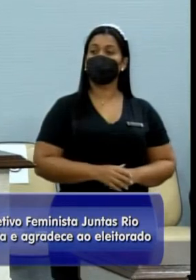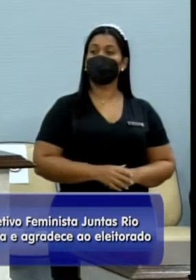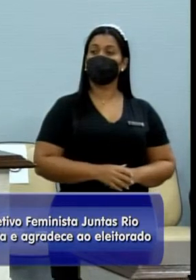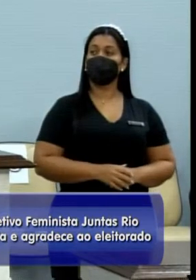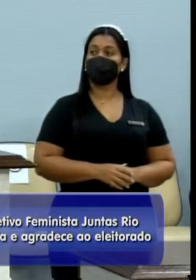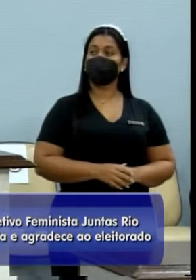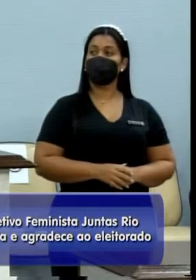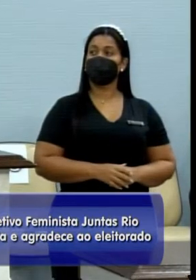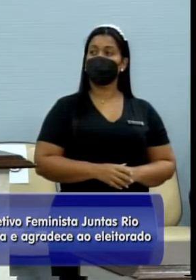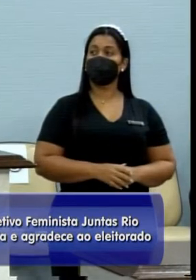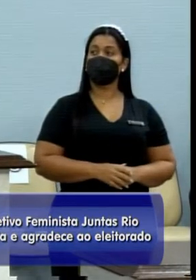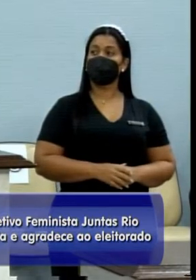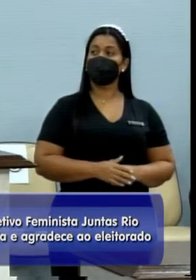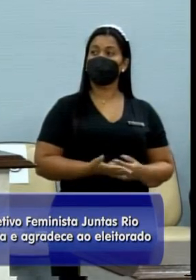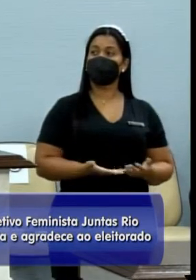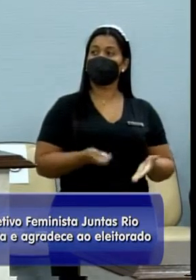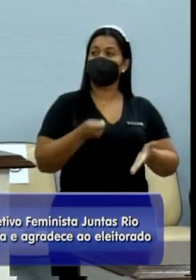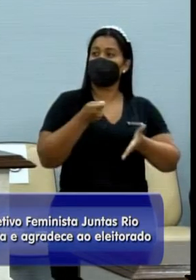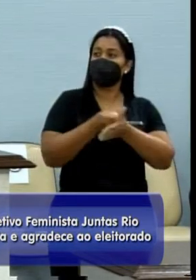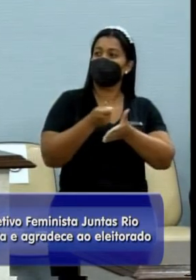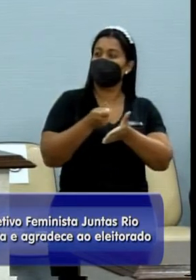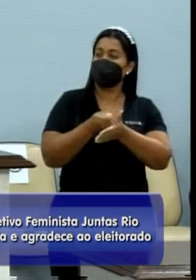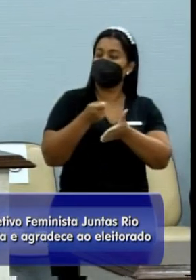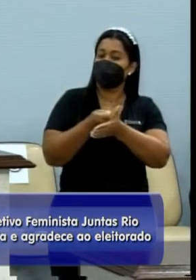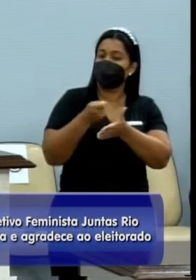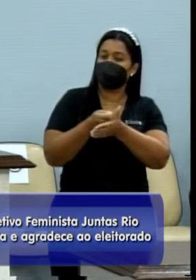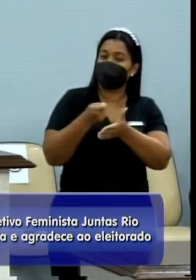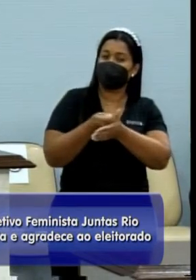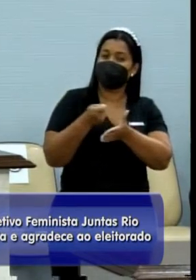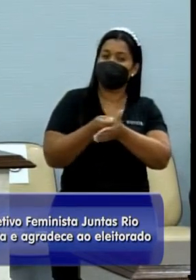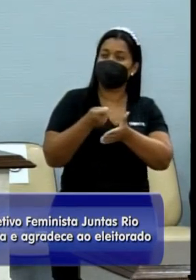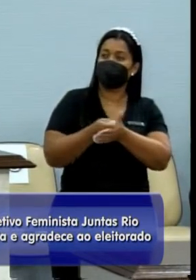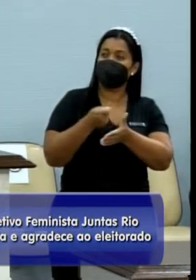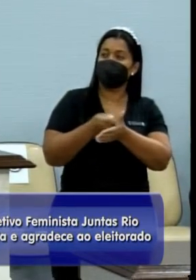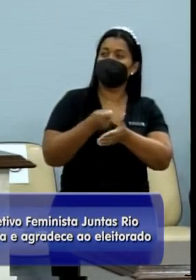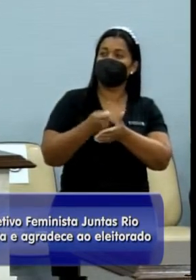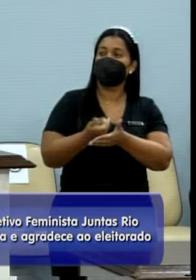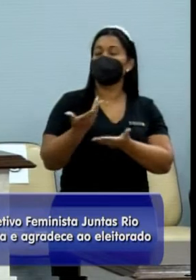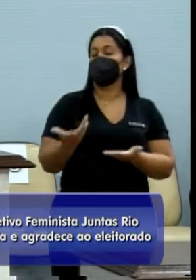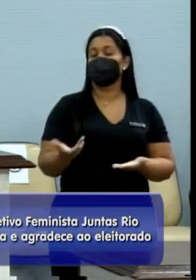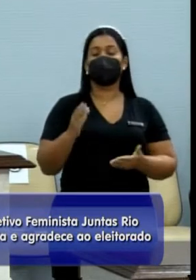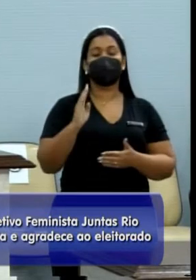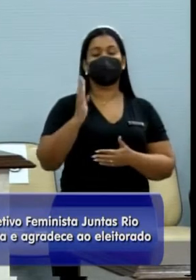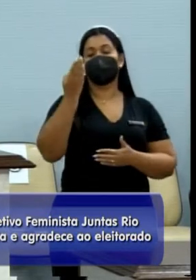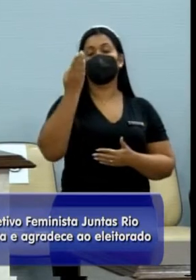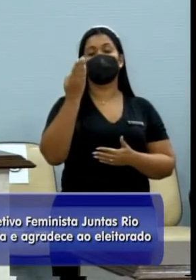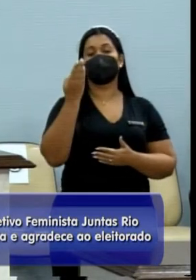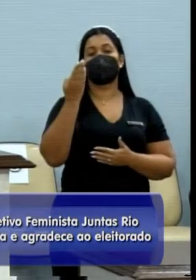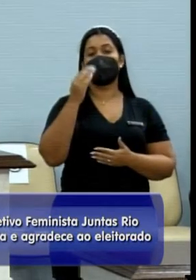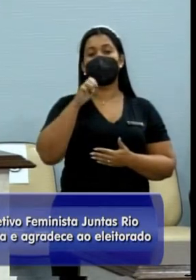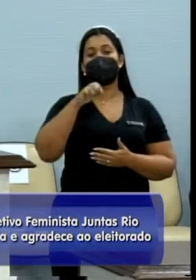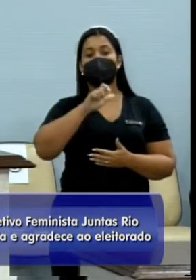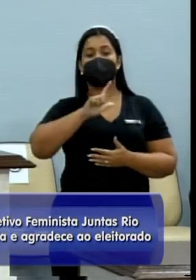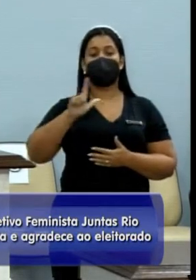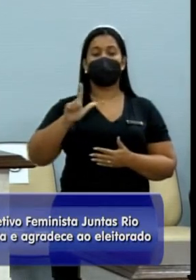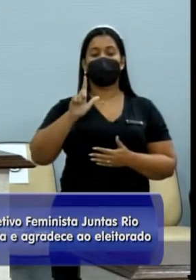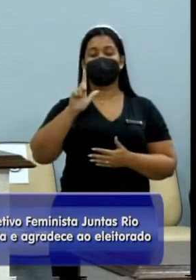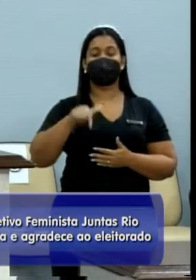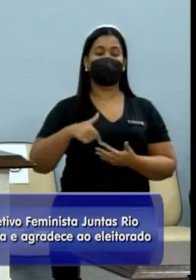que a defesa exacerbada de um falso moralismo é o refúgio dos